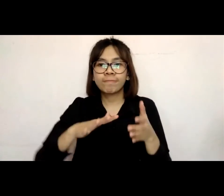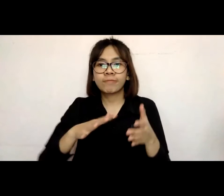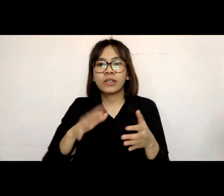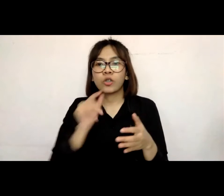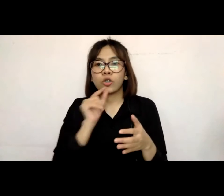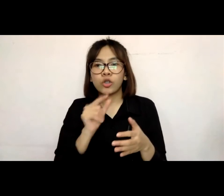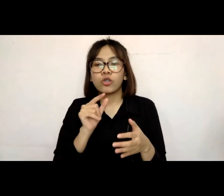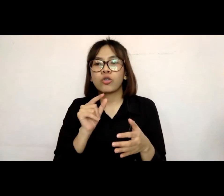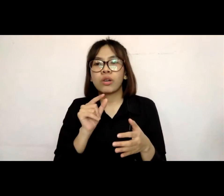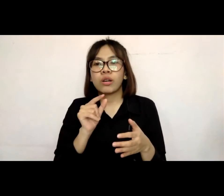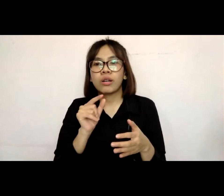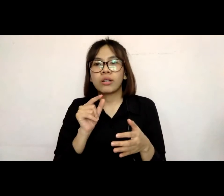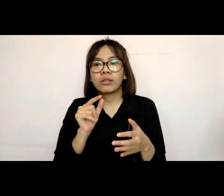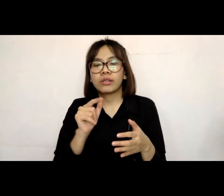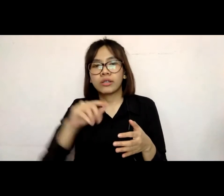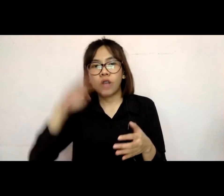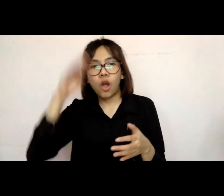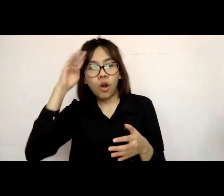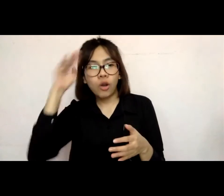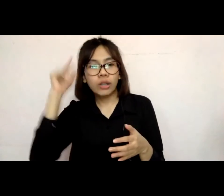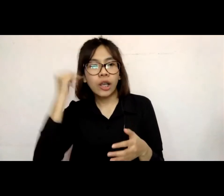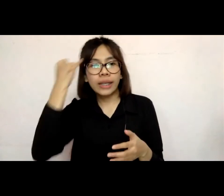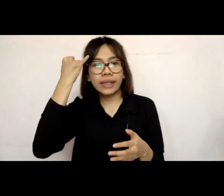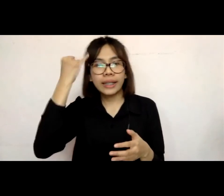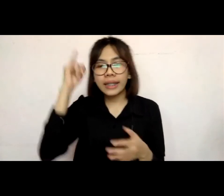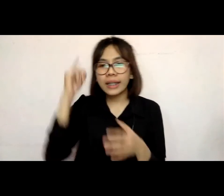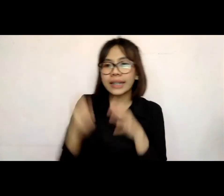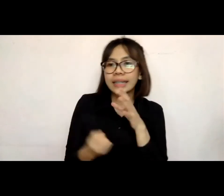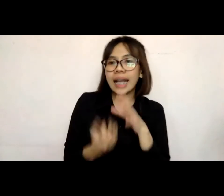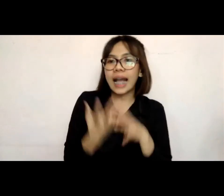sebentar. Oke, baik. Bentar ya.